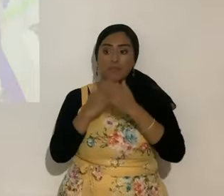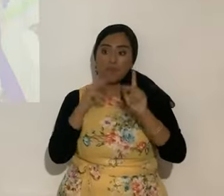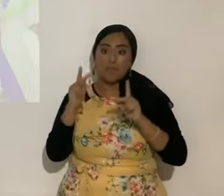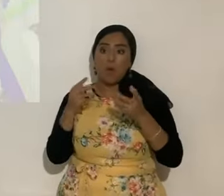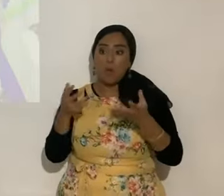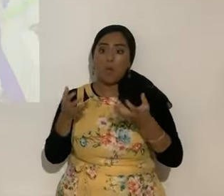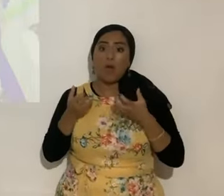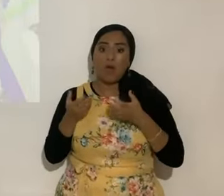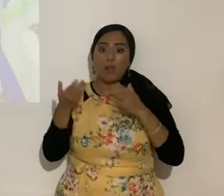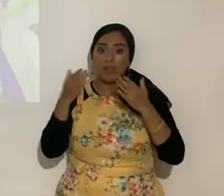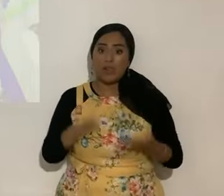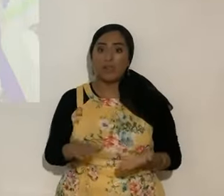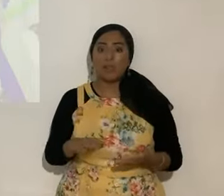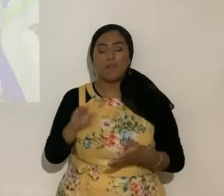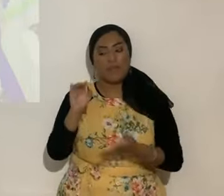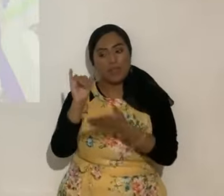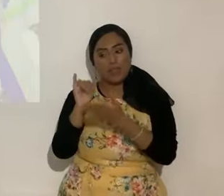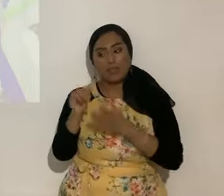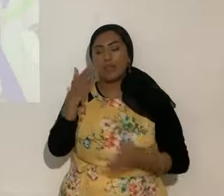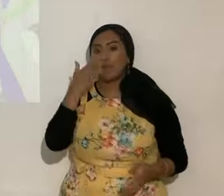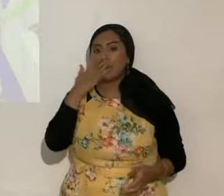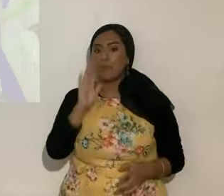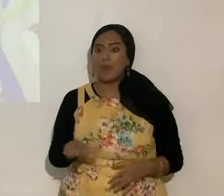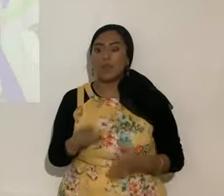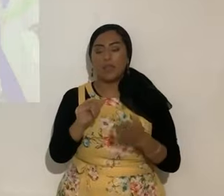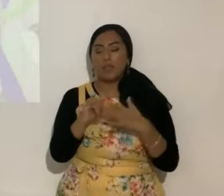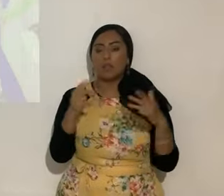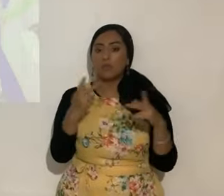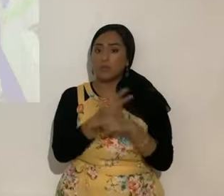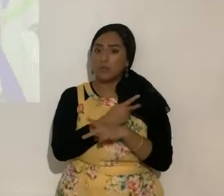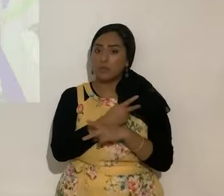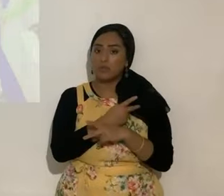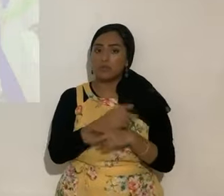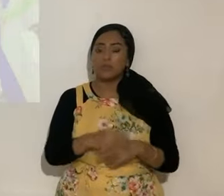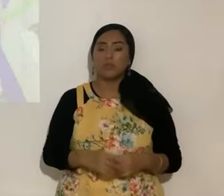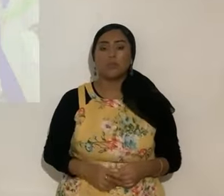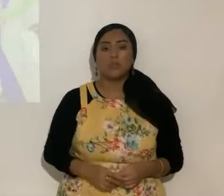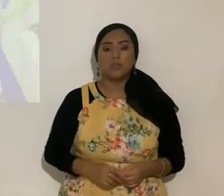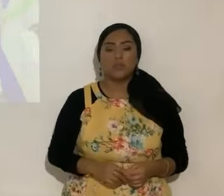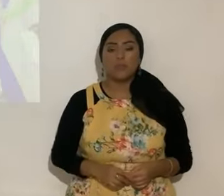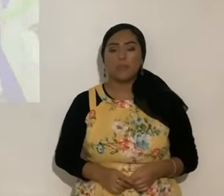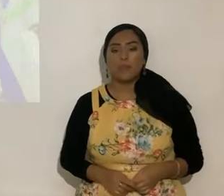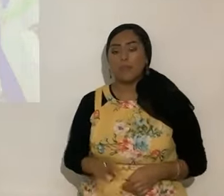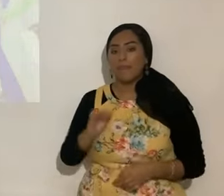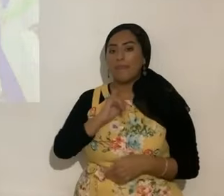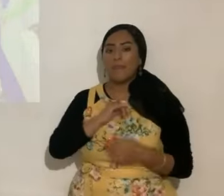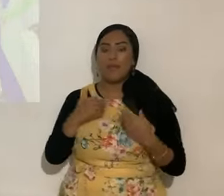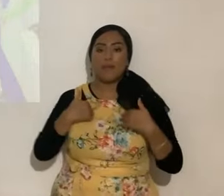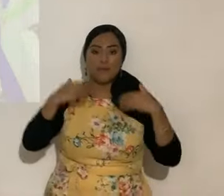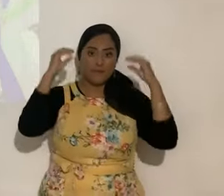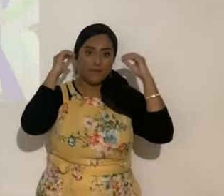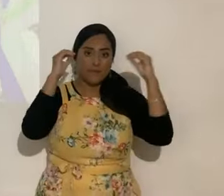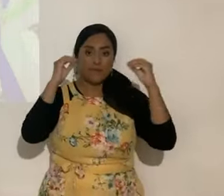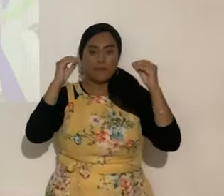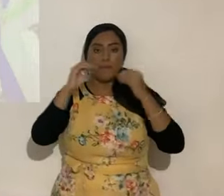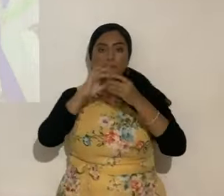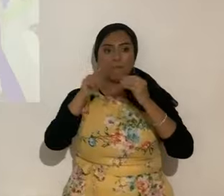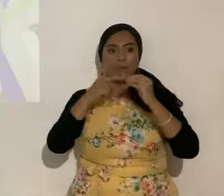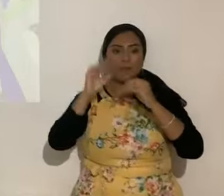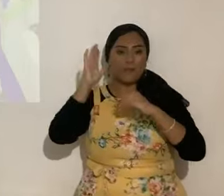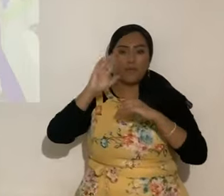morir, eso está mal, está peor todavía, ahora, he ministrado, volviendo a los temas del ego,